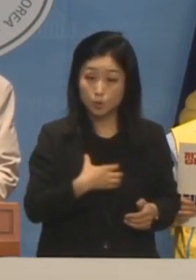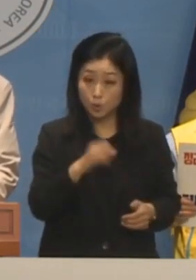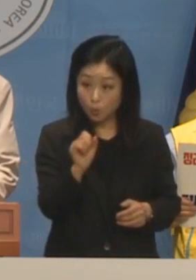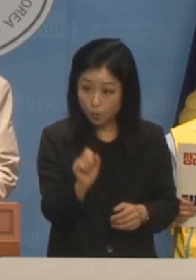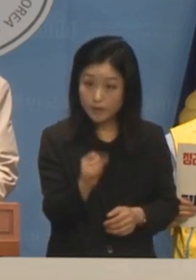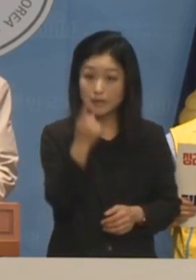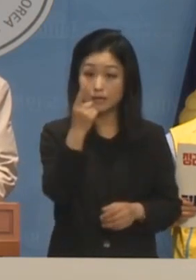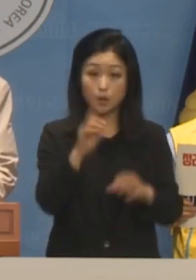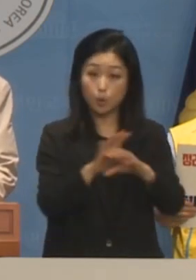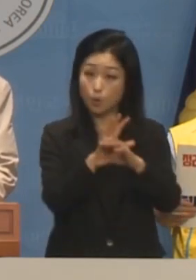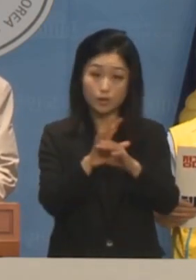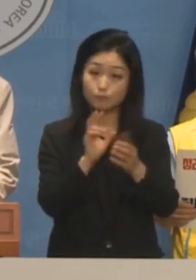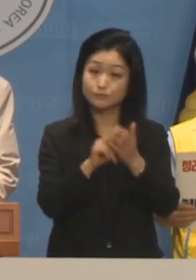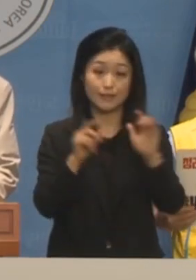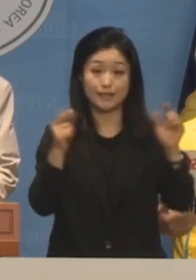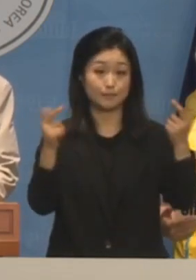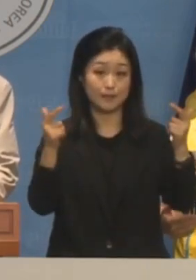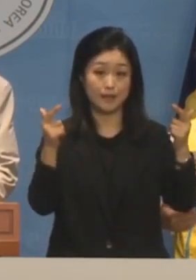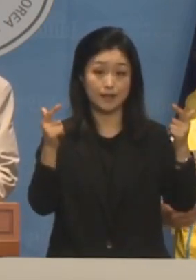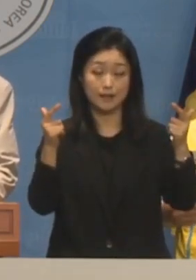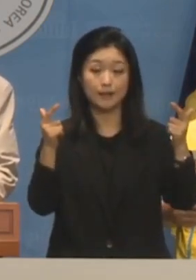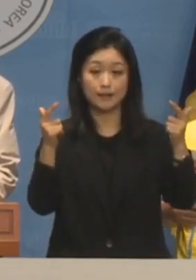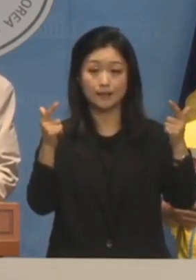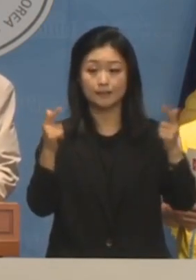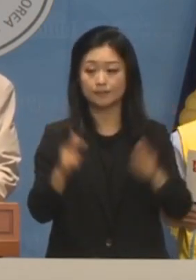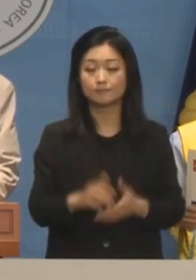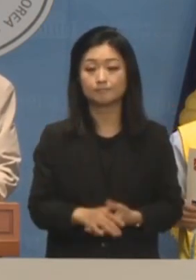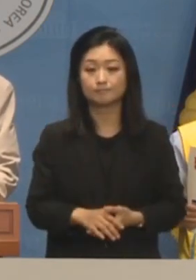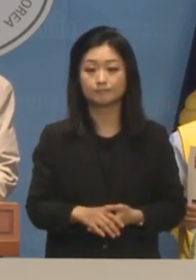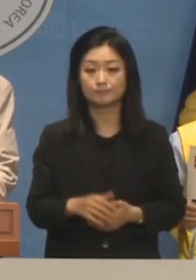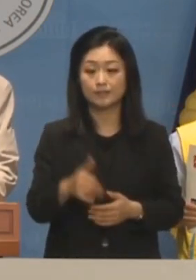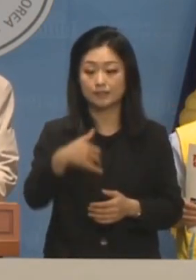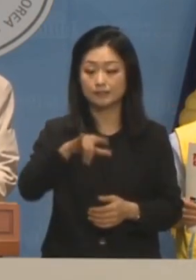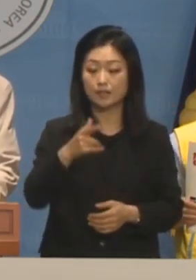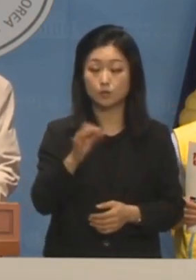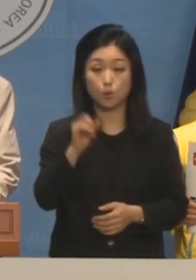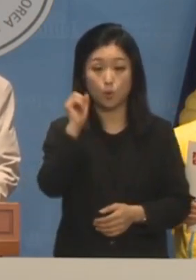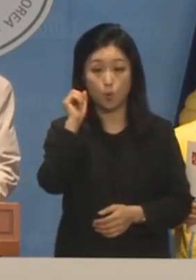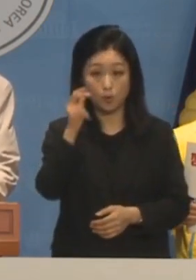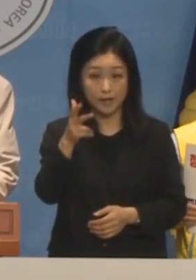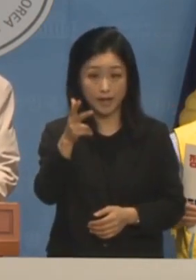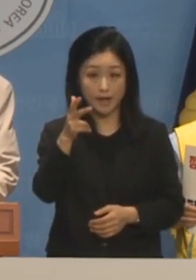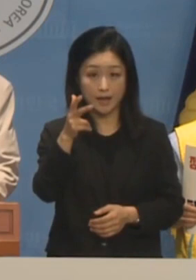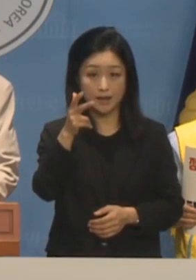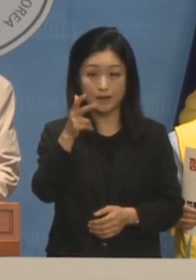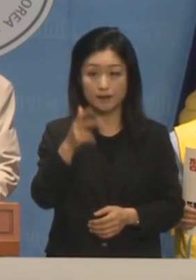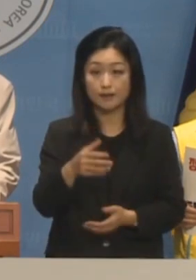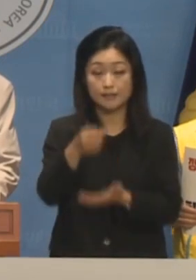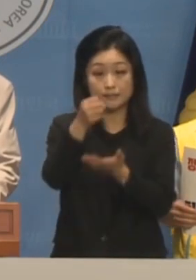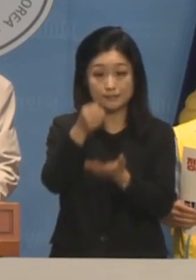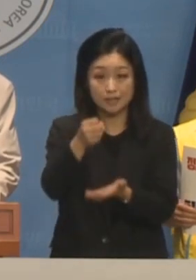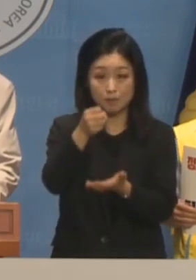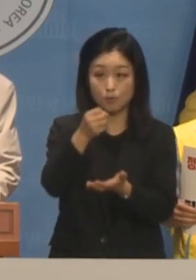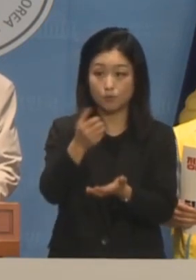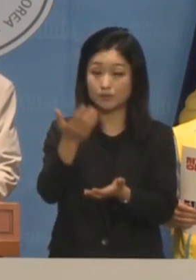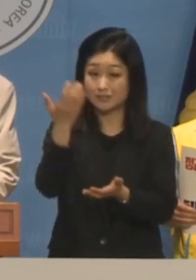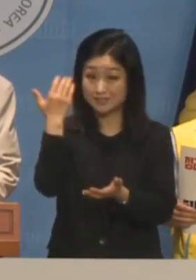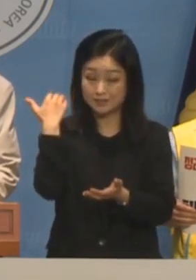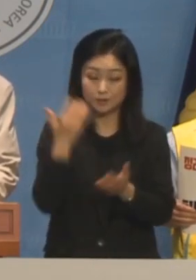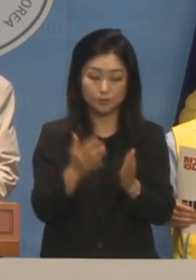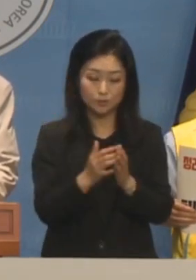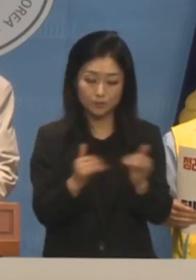원인이 코로나19가 아니라는 데 있습니다. 세종호텔 자본은 팬데믹 이전부터 이미 노동자들의